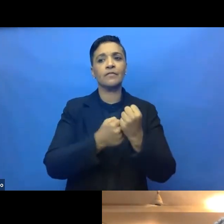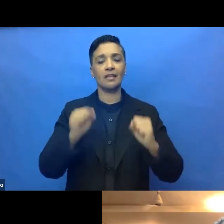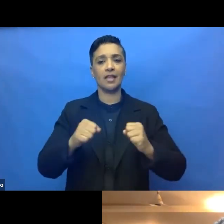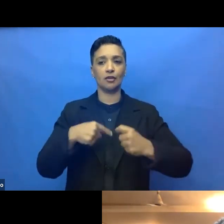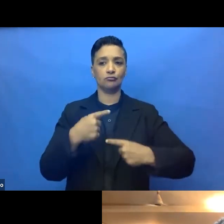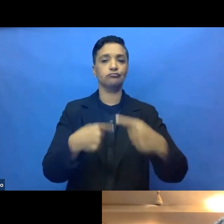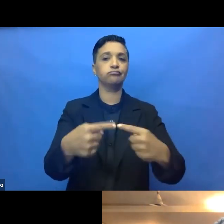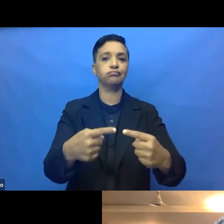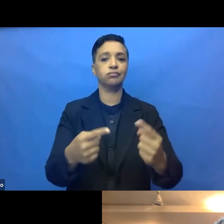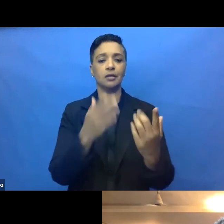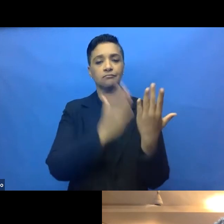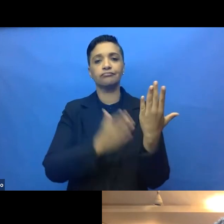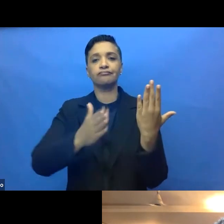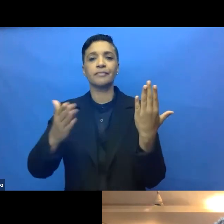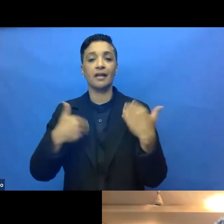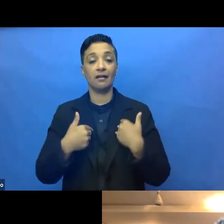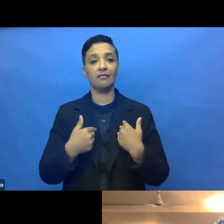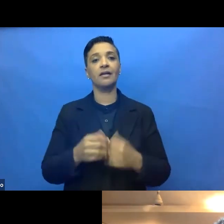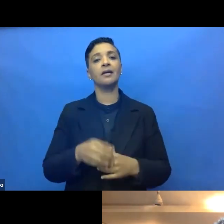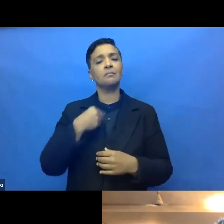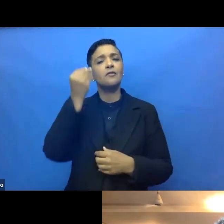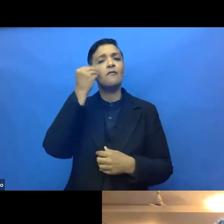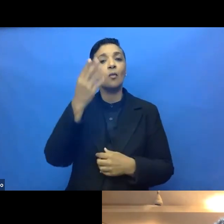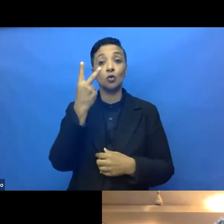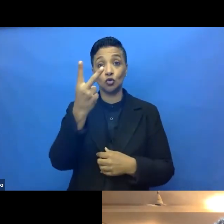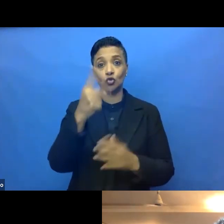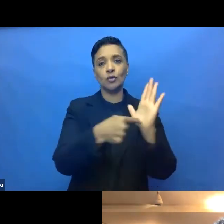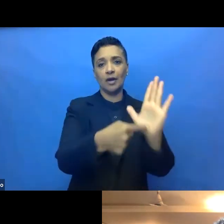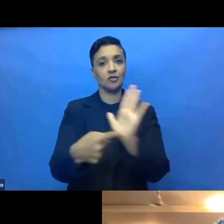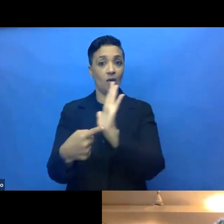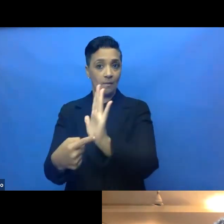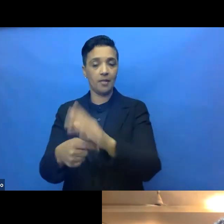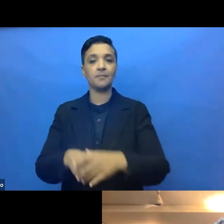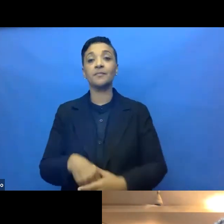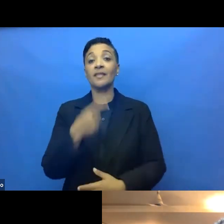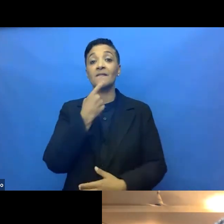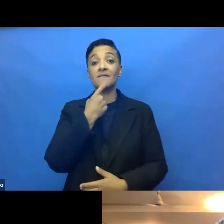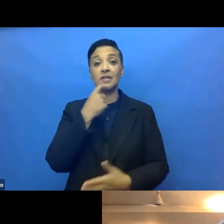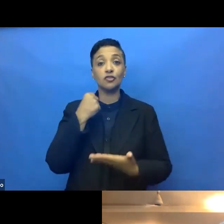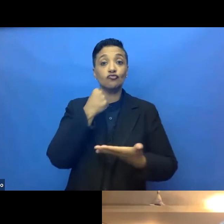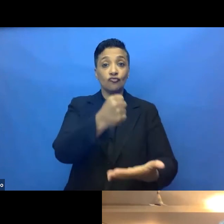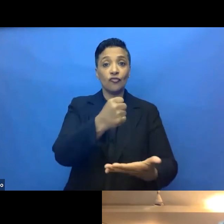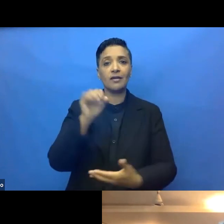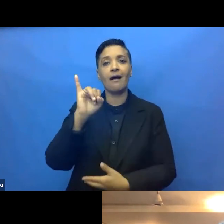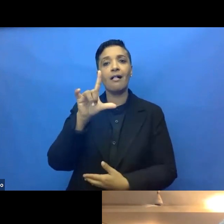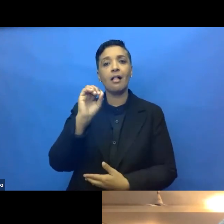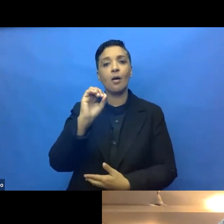pour assurer à ce que ces aspects soient conclus. Je peux mentionner 2 exemples.